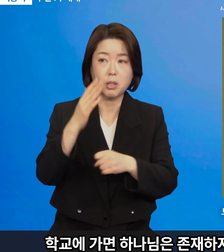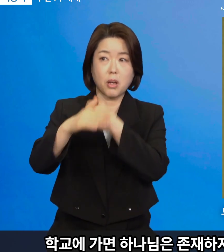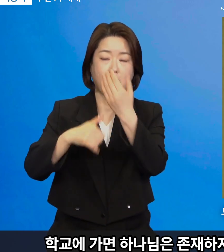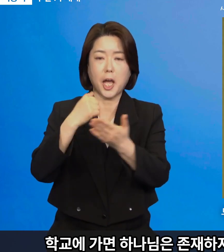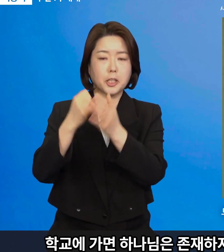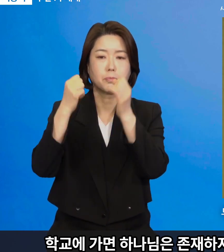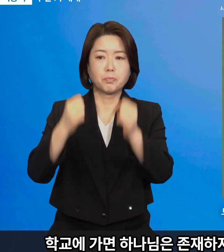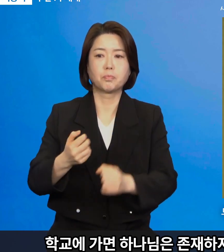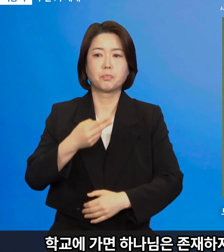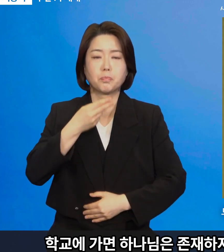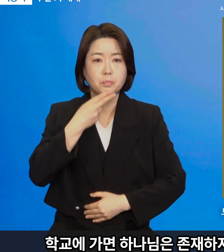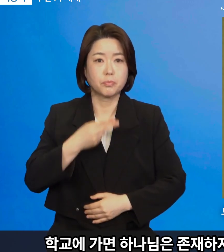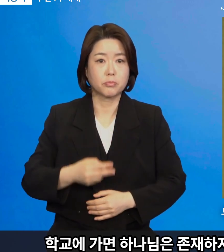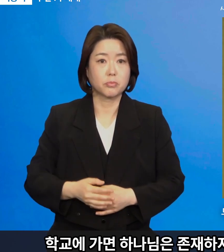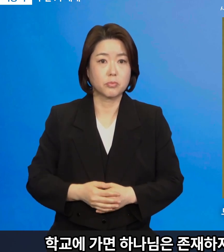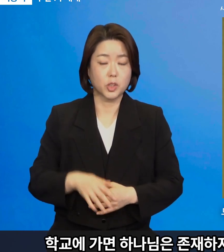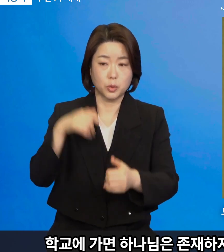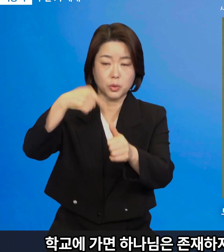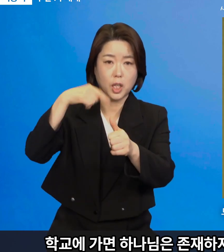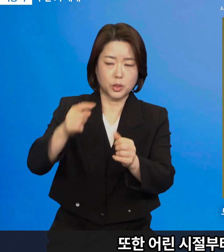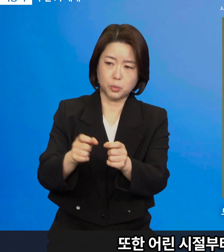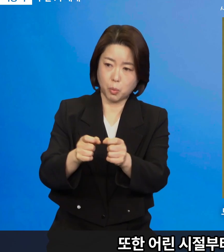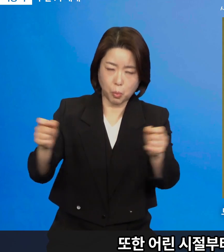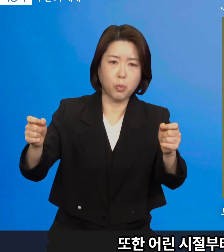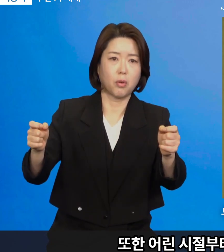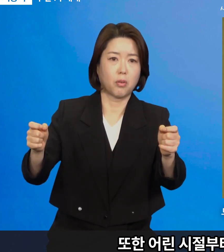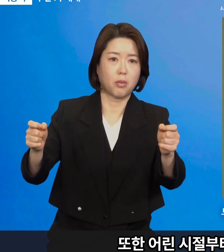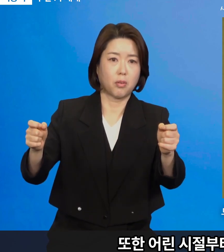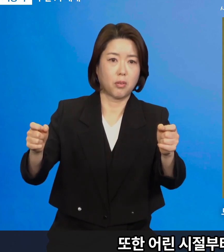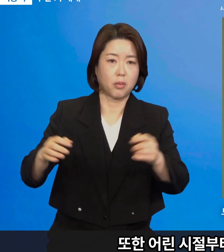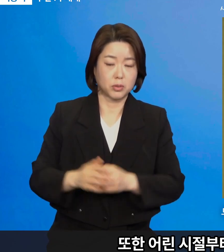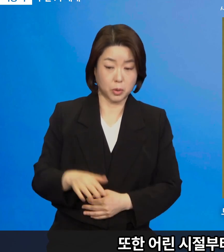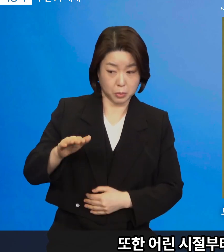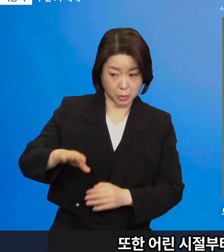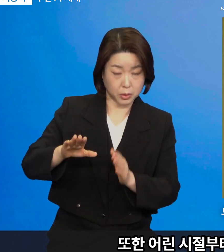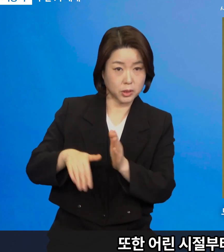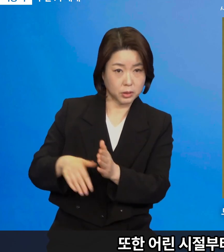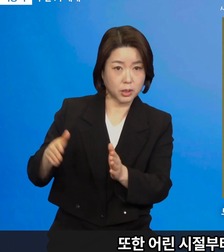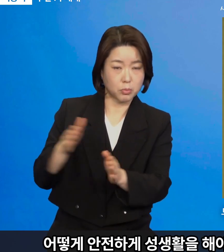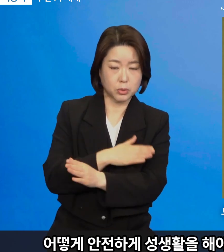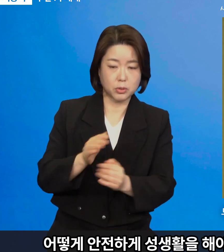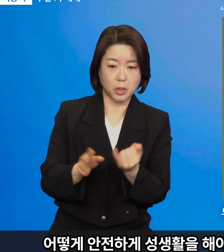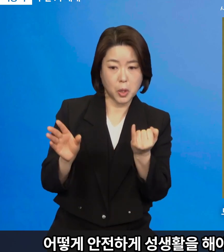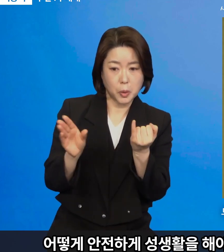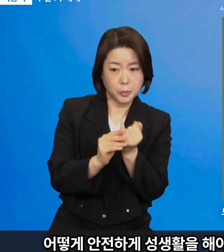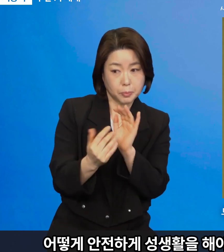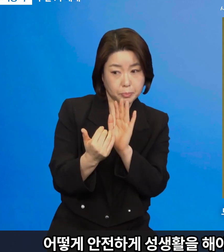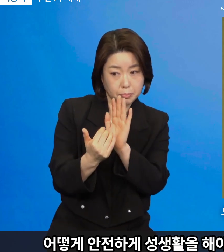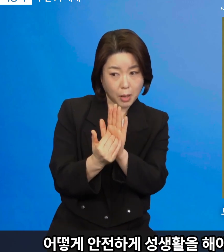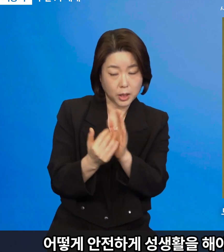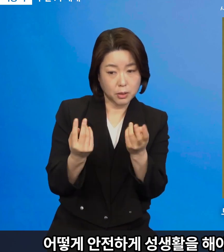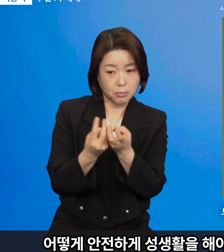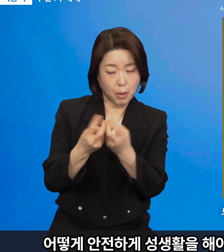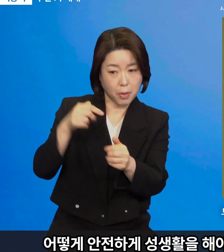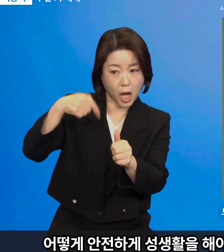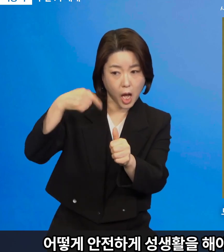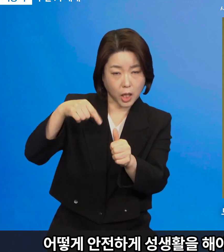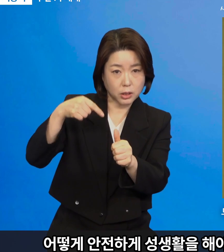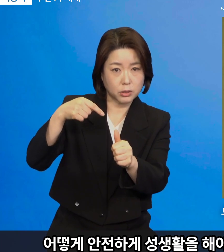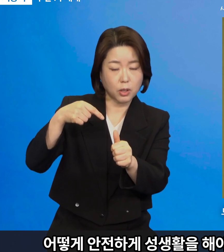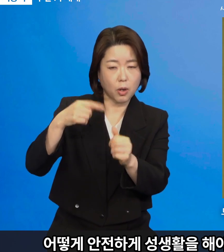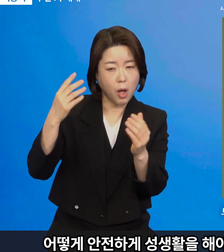않는다 가르친 지 오래되었고 또한 어린 시절부터 피임을 가르쳐서 어떻게 안전하게 성생활을 해야